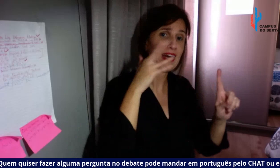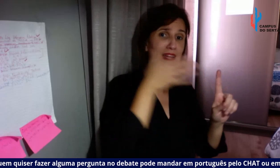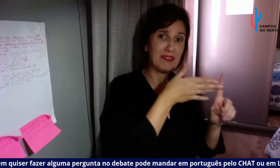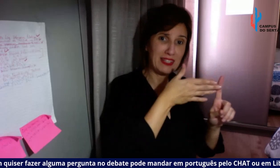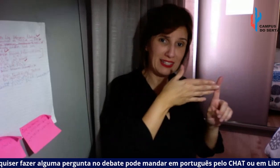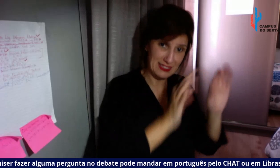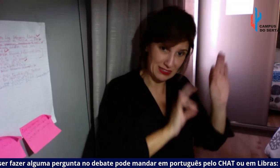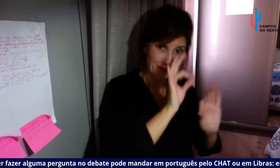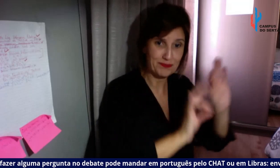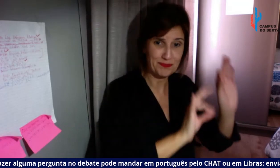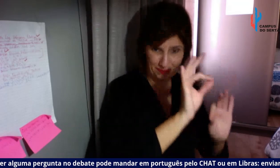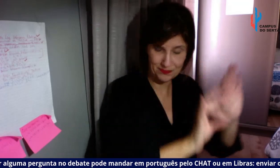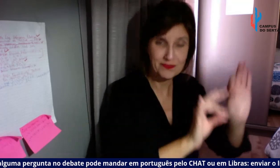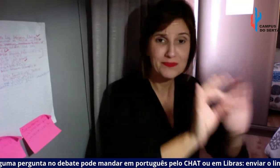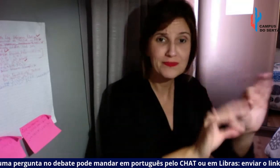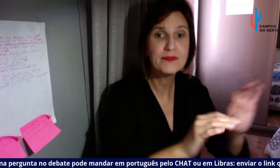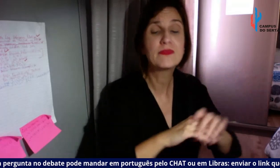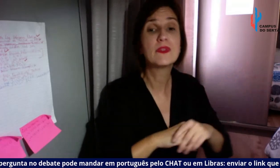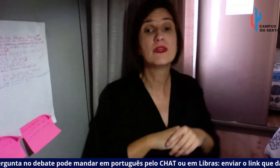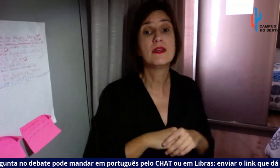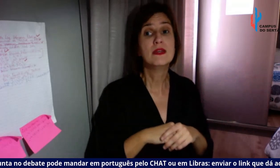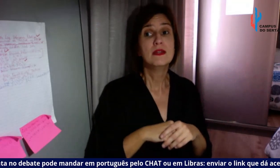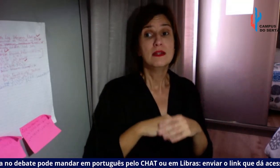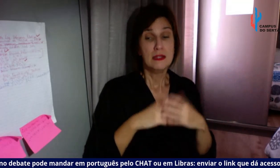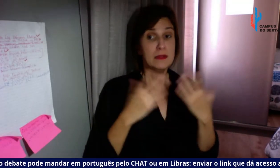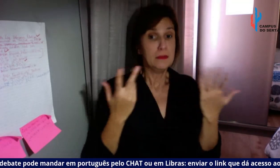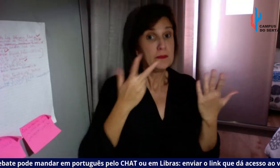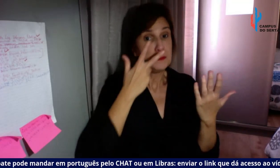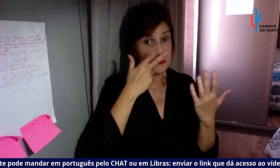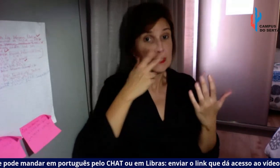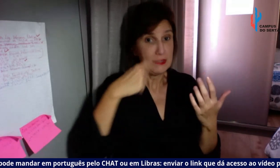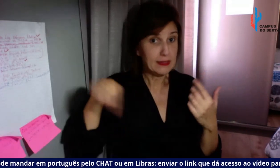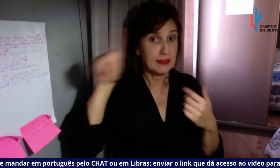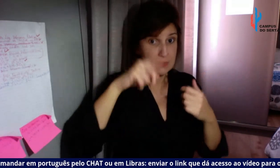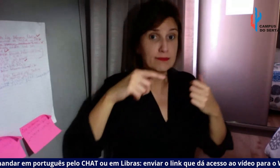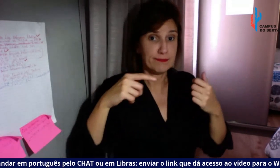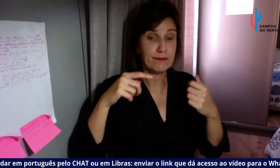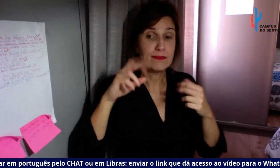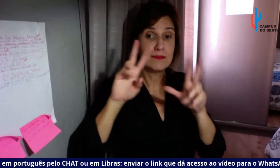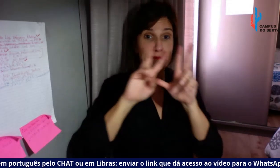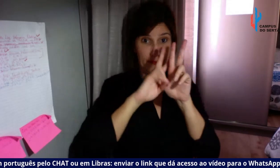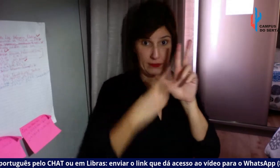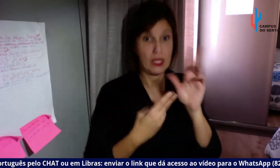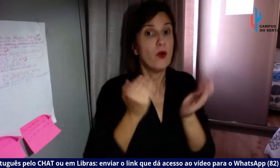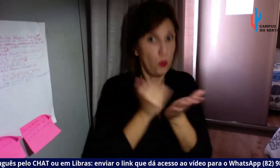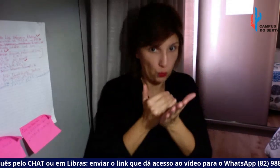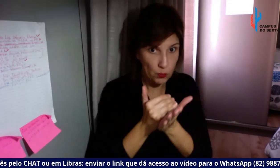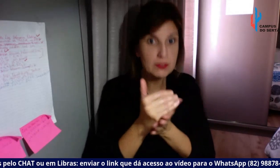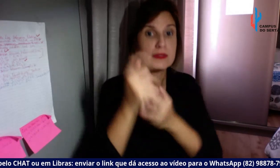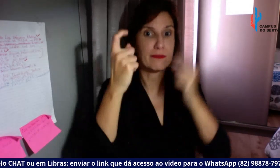eu não vou falar muito sobre essa questão, né, nesse momento da pandemia, nós estamos trabalhando mesmo